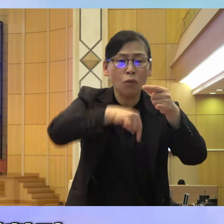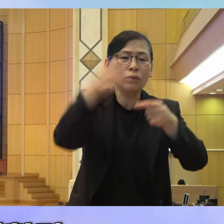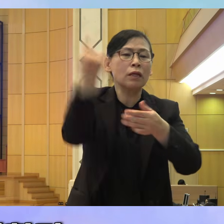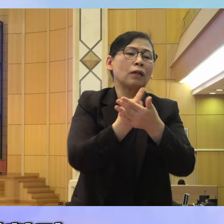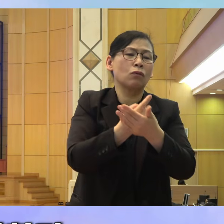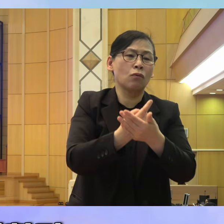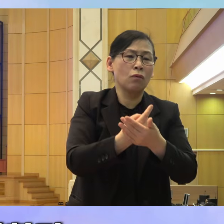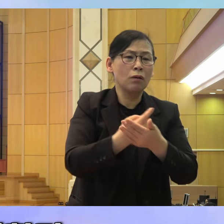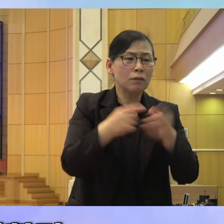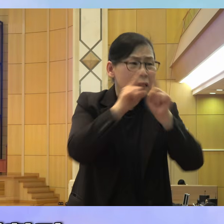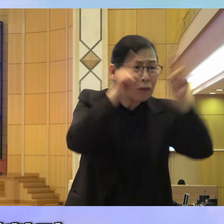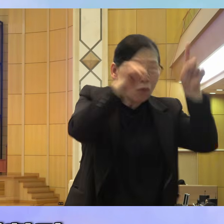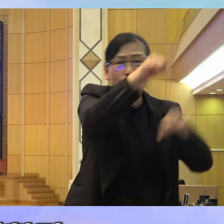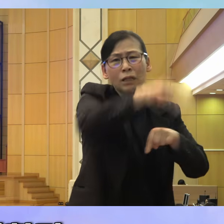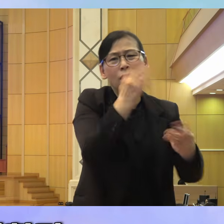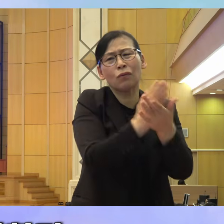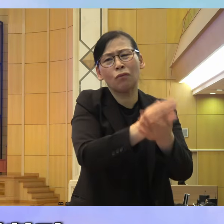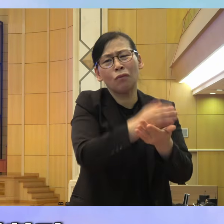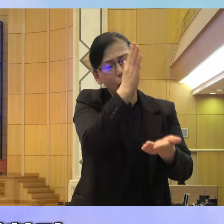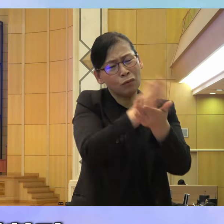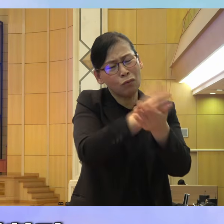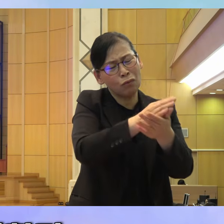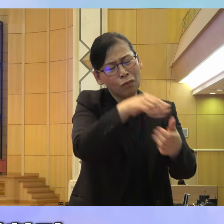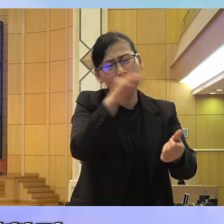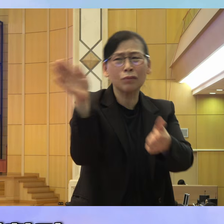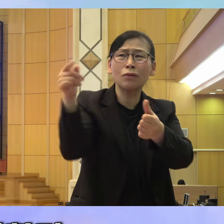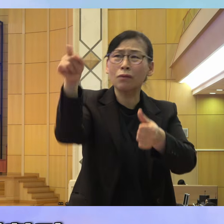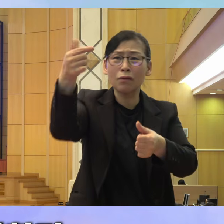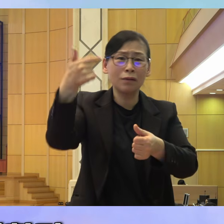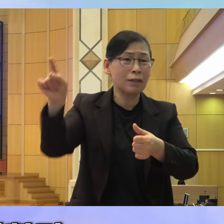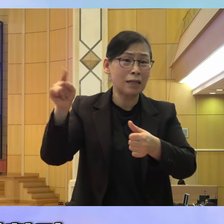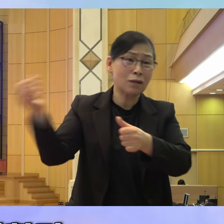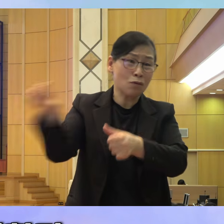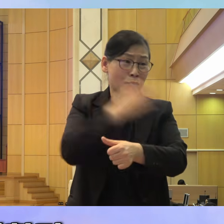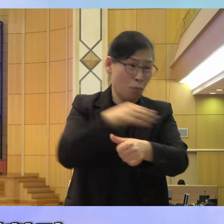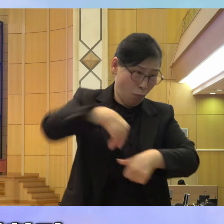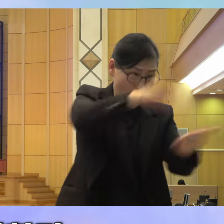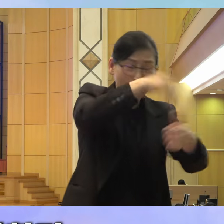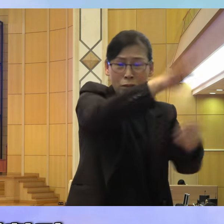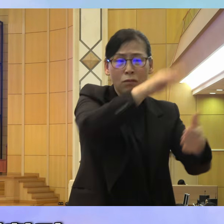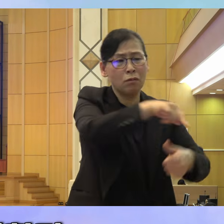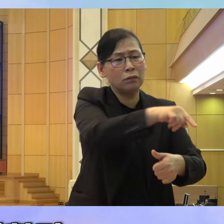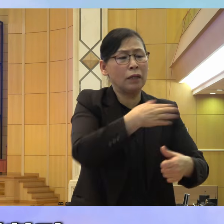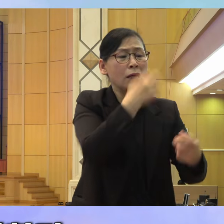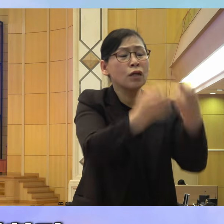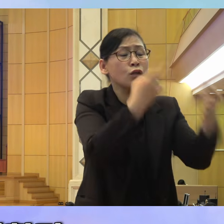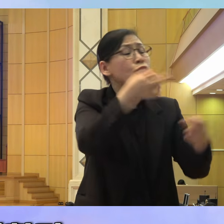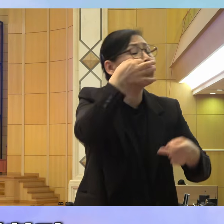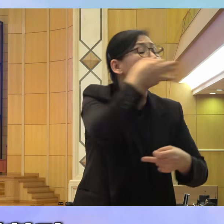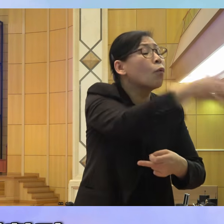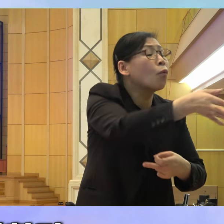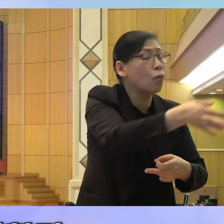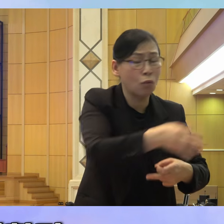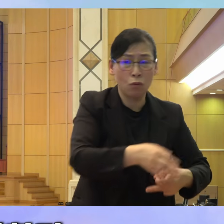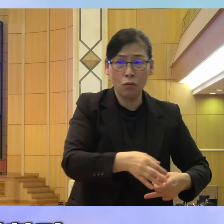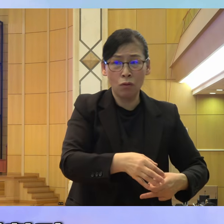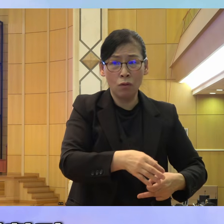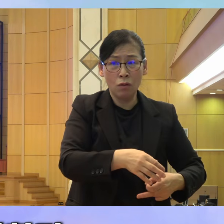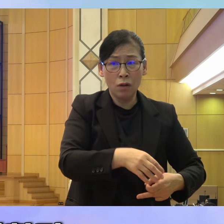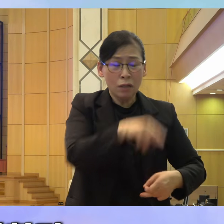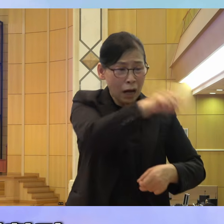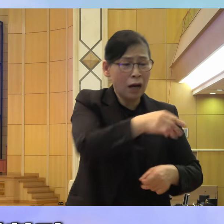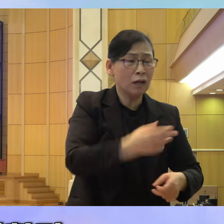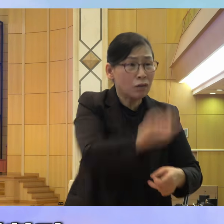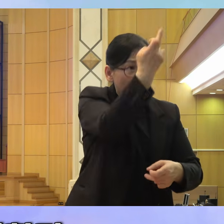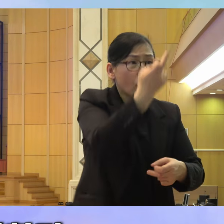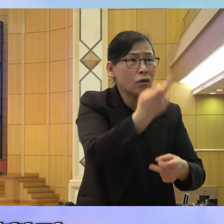오지 않도록 좀 해주십시오. 이게 저승에 간 부자의 소원이요.